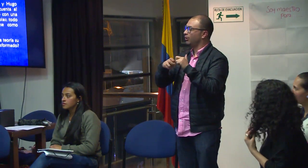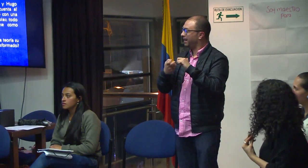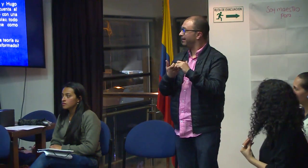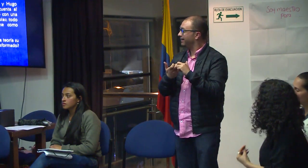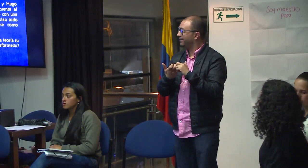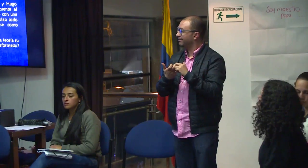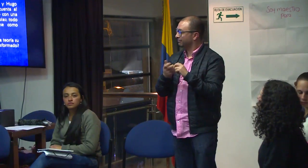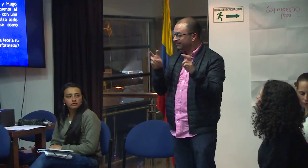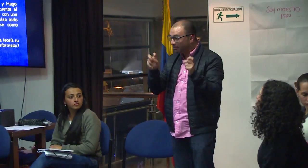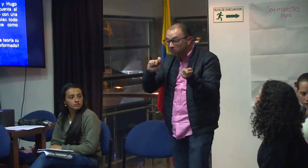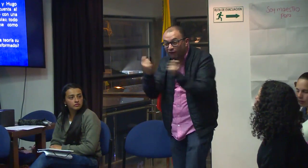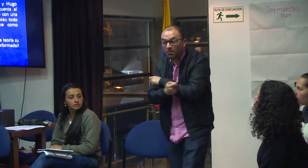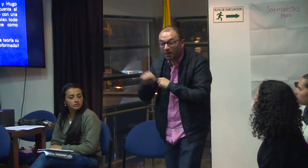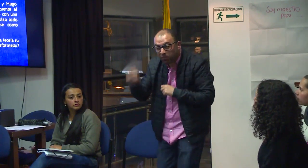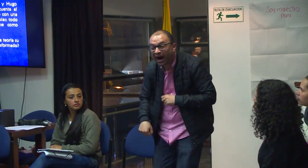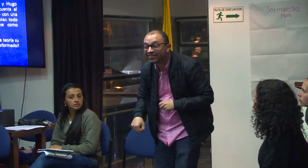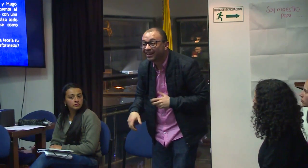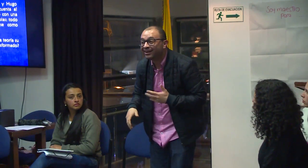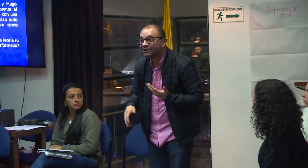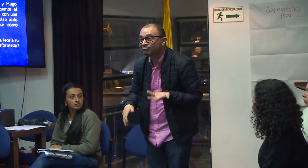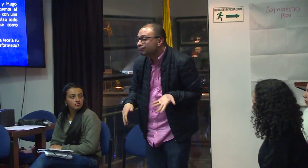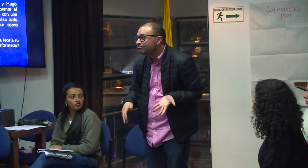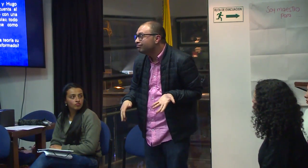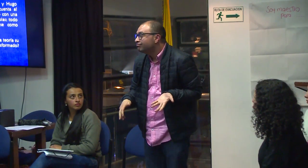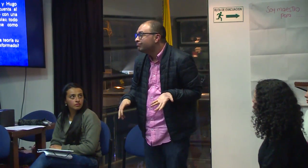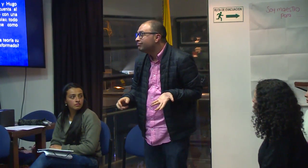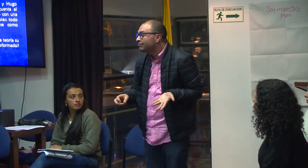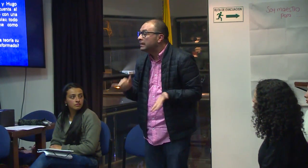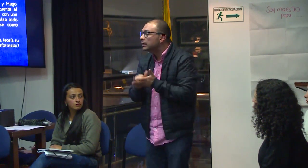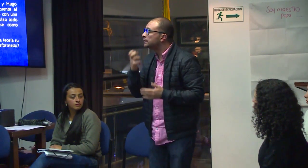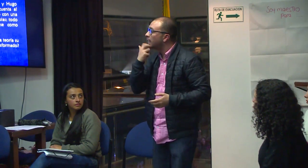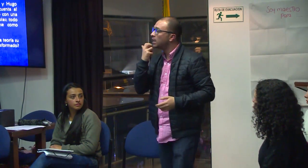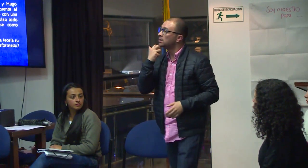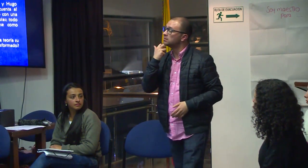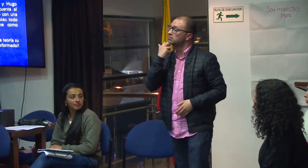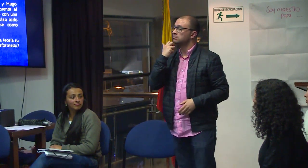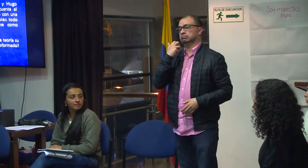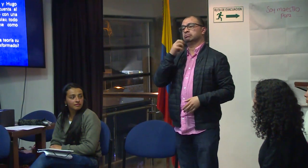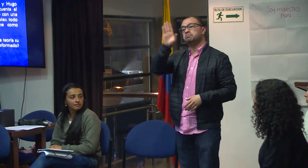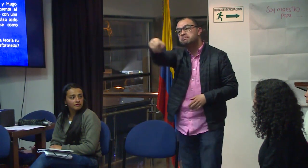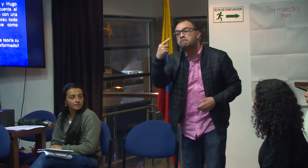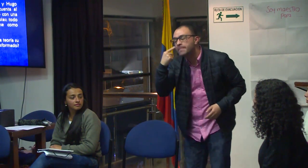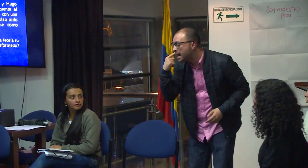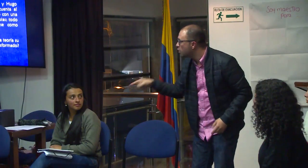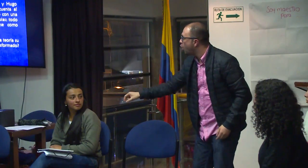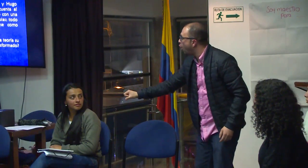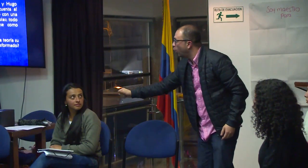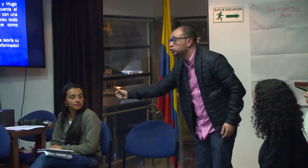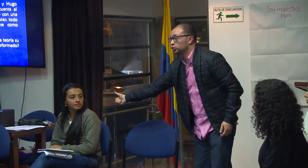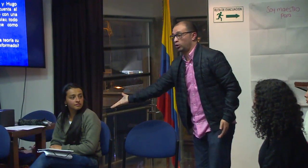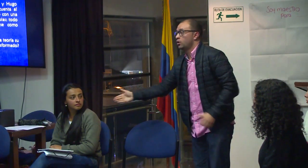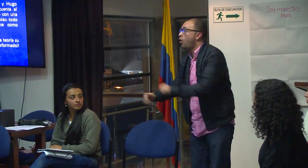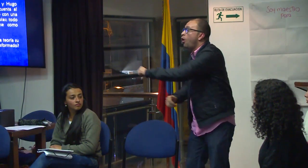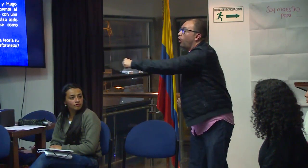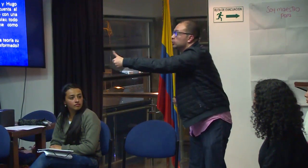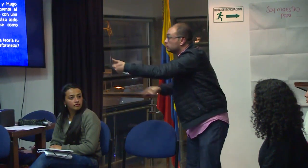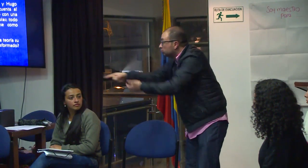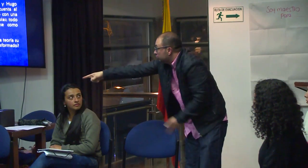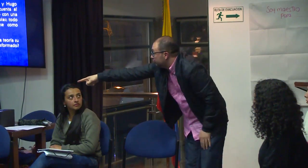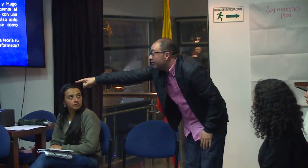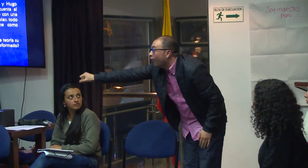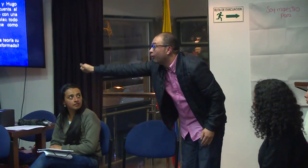Entonces, se me olvida en muchas ocasiones ver ese otro lado, y desde ahí se puede ver. ¿Sí? Entonces, Escliar nos invita a eso, a